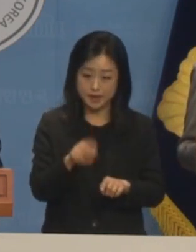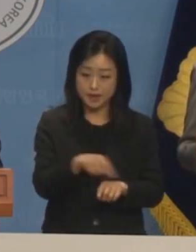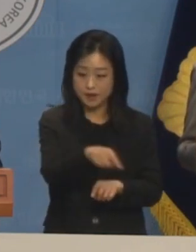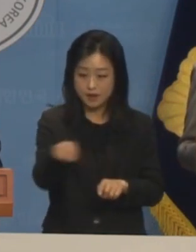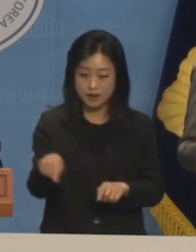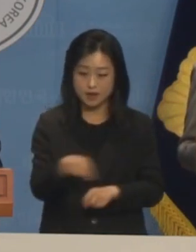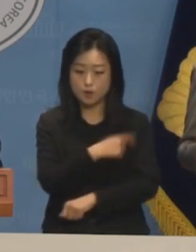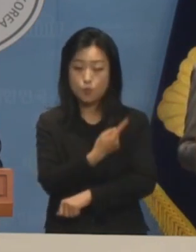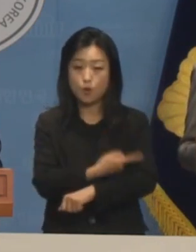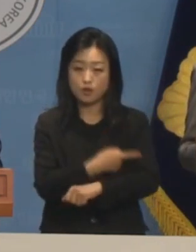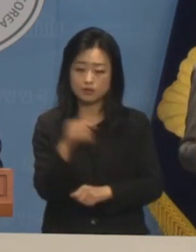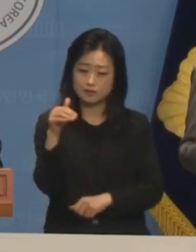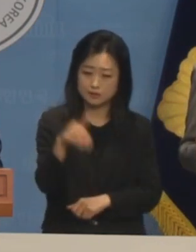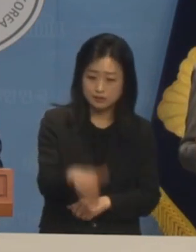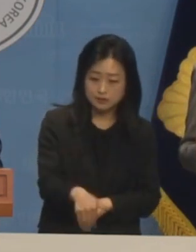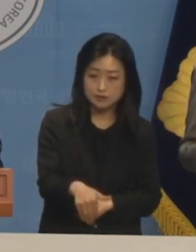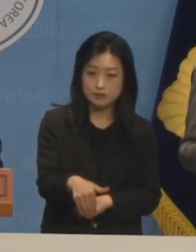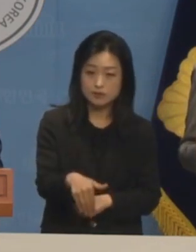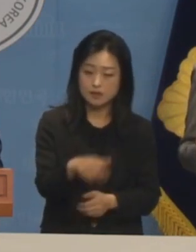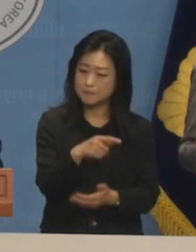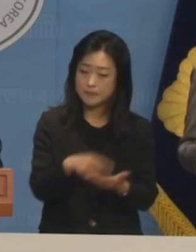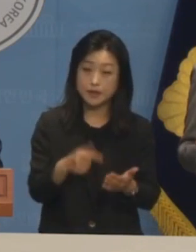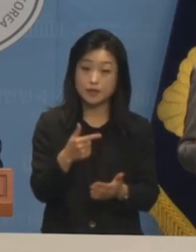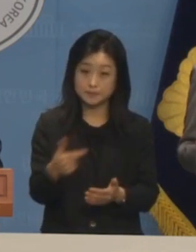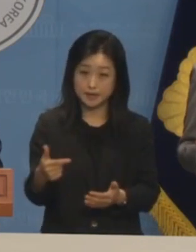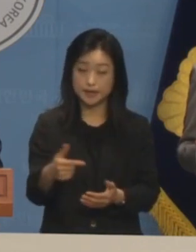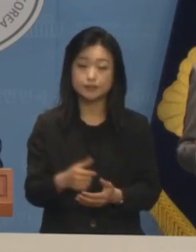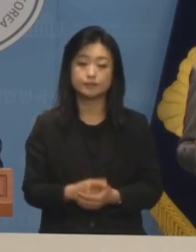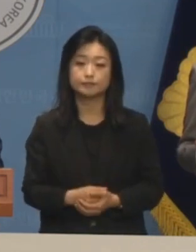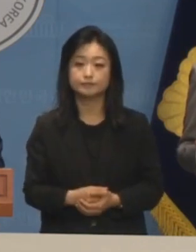이용자의 권익이 심각하게 침해되고 있습니다.